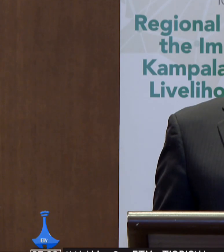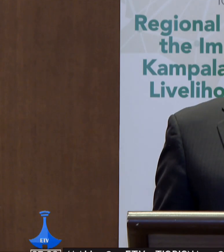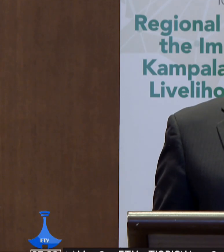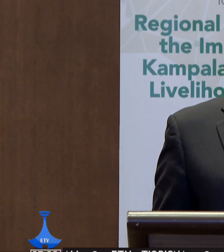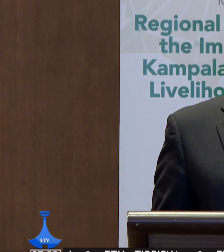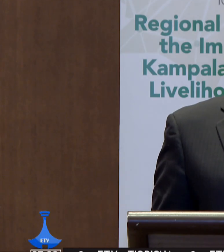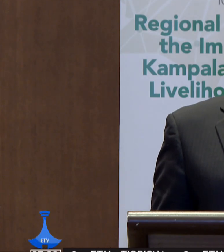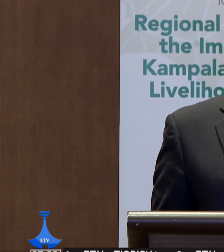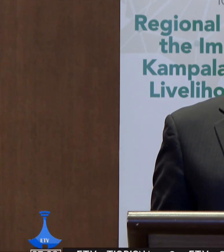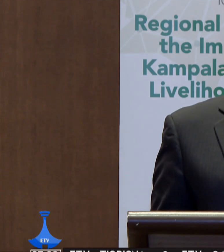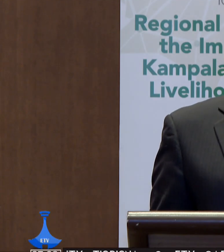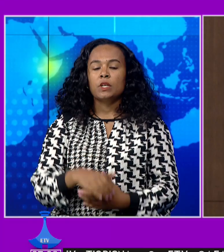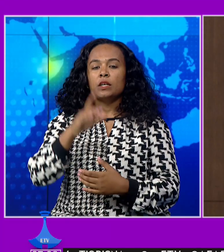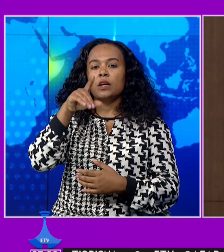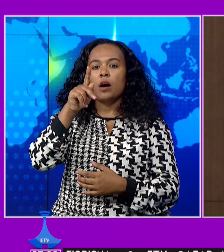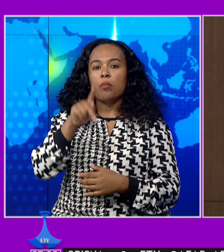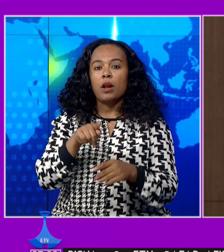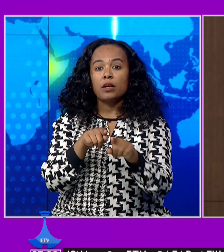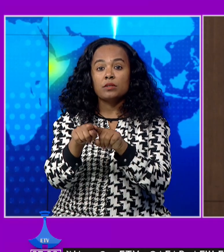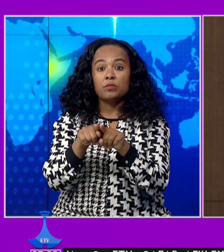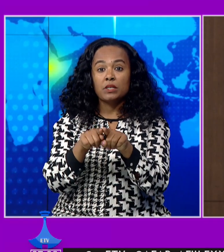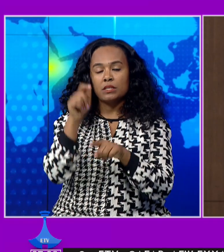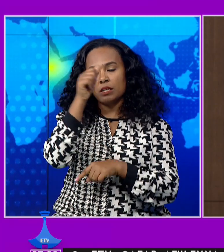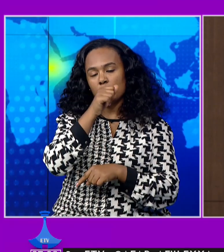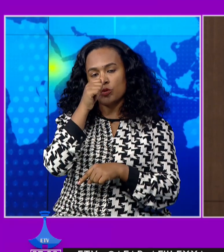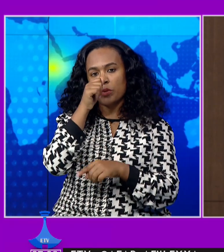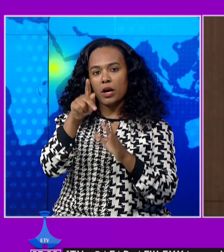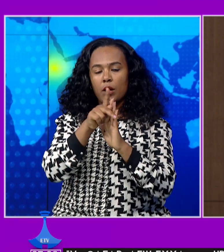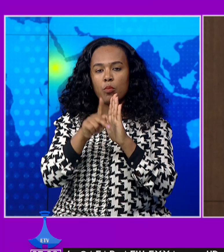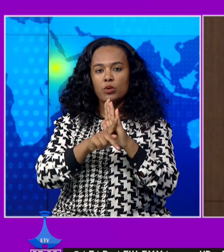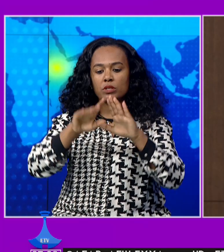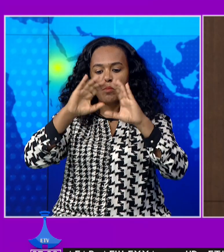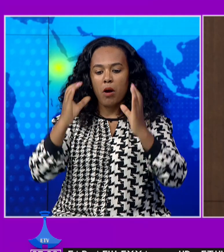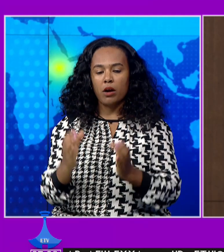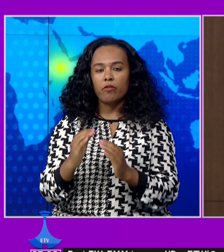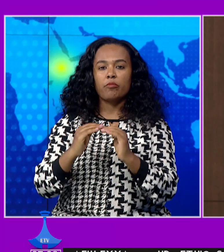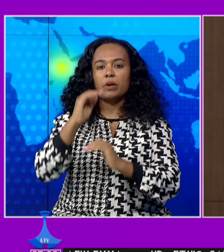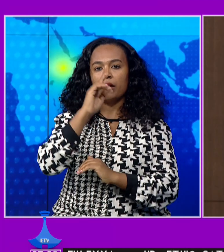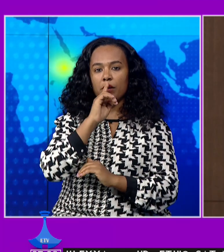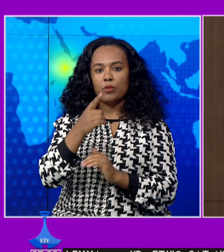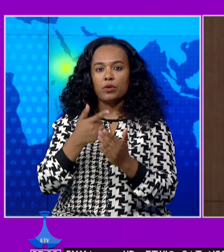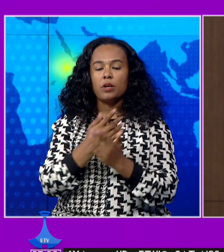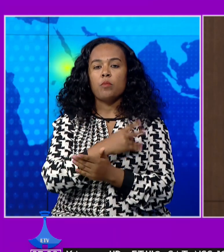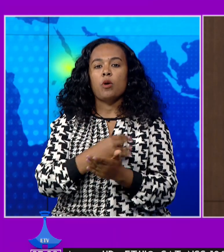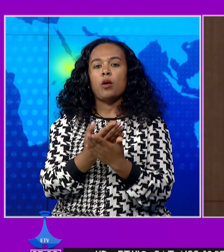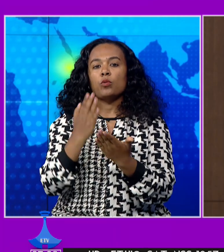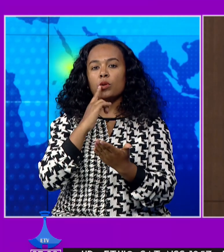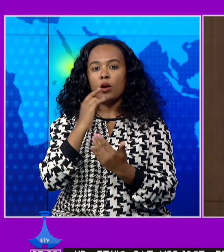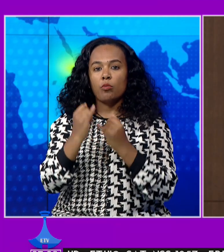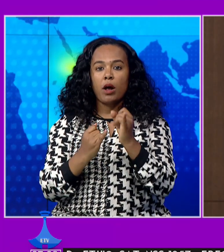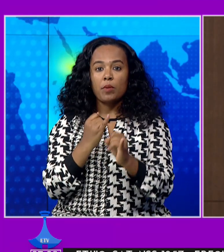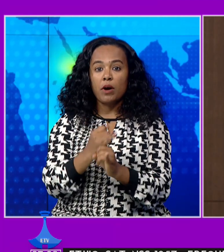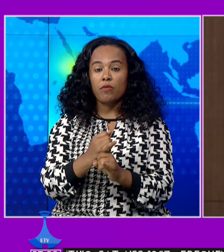framework. የካምፓላው ስምምነት ለኢትዮጵያ ከፖሊሲ ማዕቀፍም በላይ ነው። ይህ የሞራል ጉዳይ ነው። በዓለም